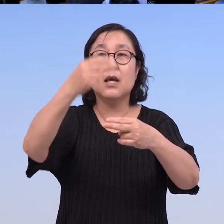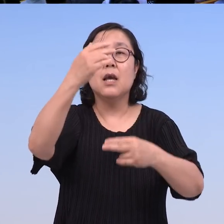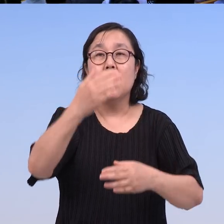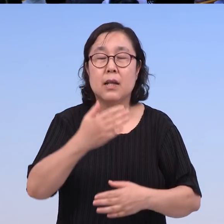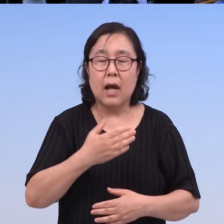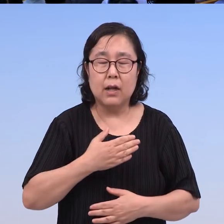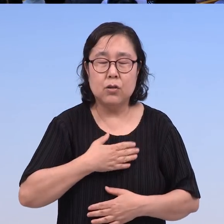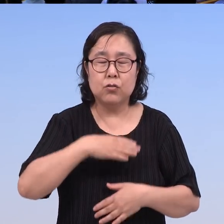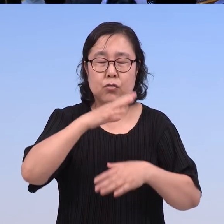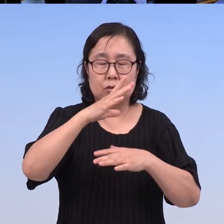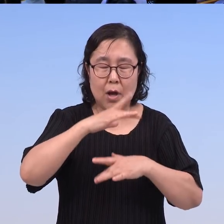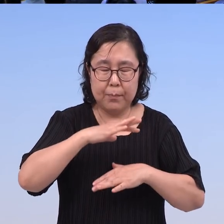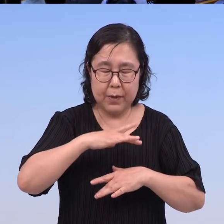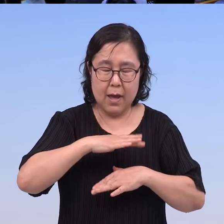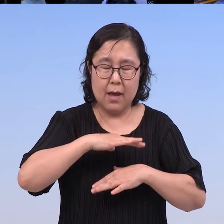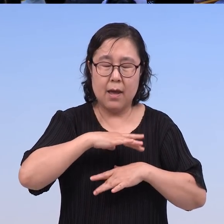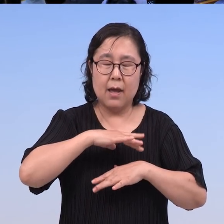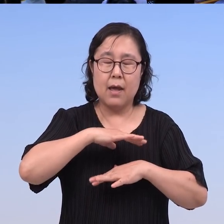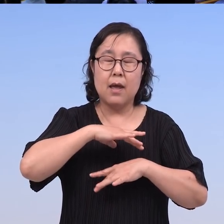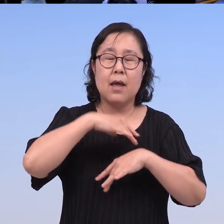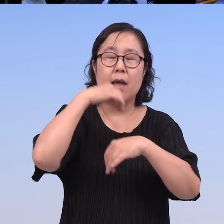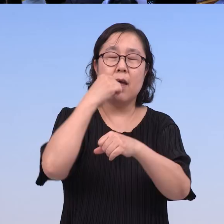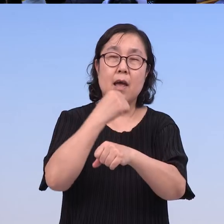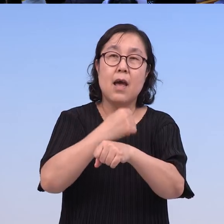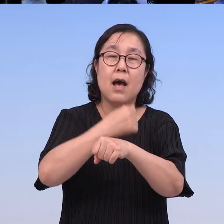나를 두렵게 하지만